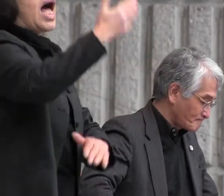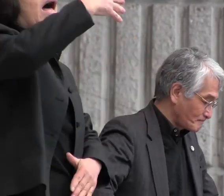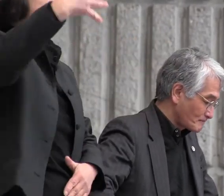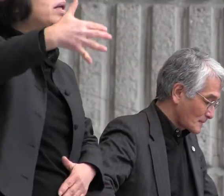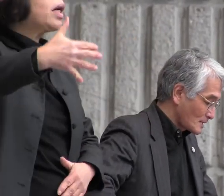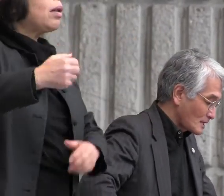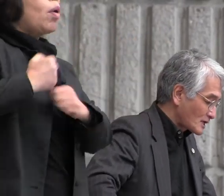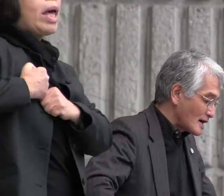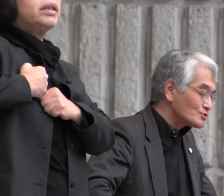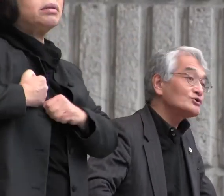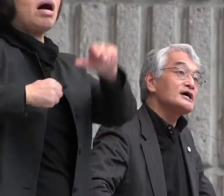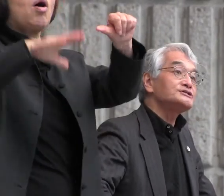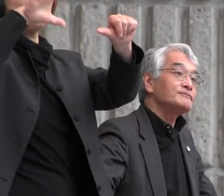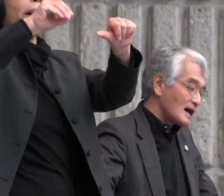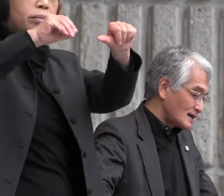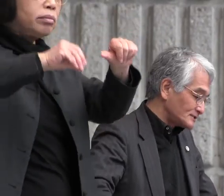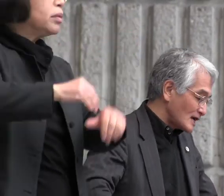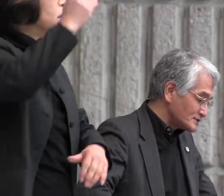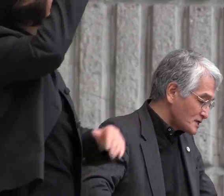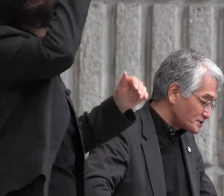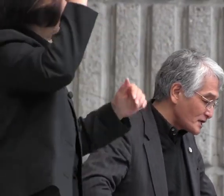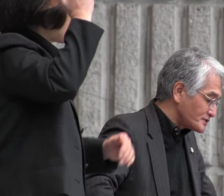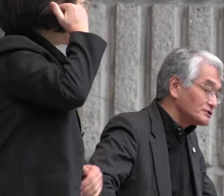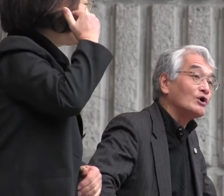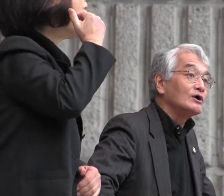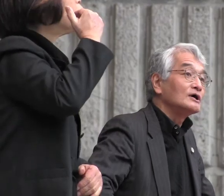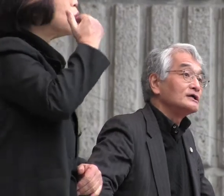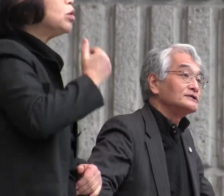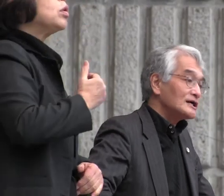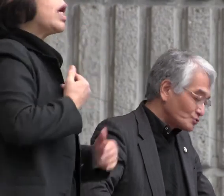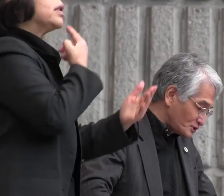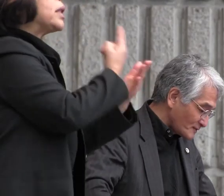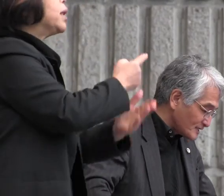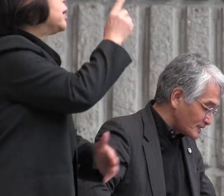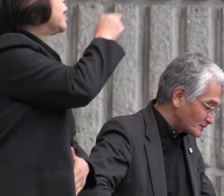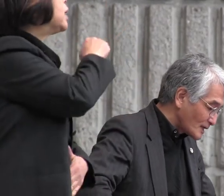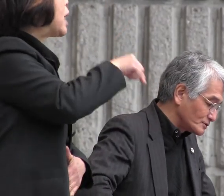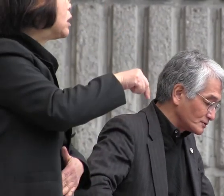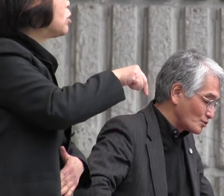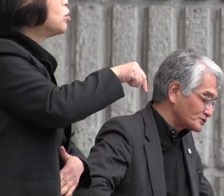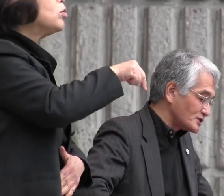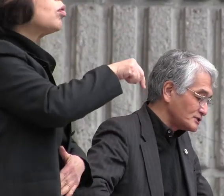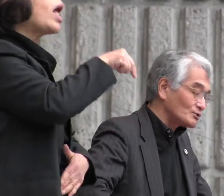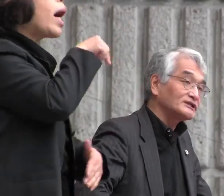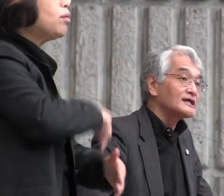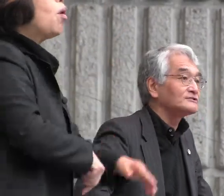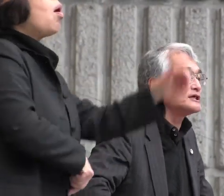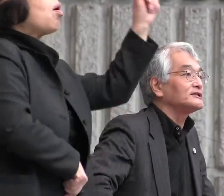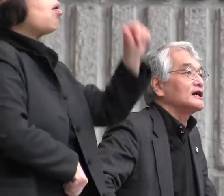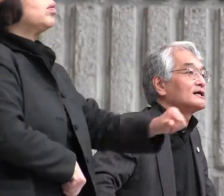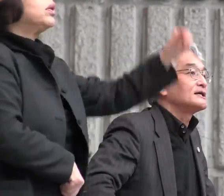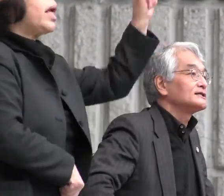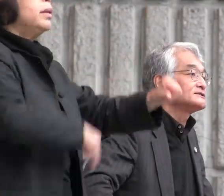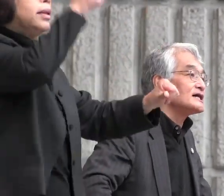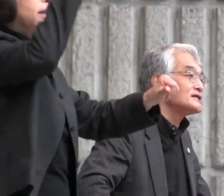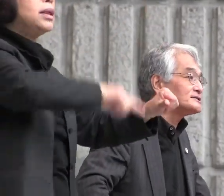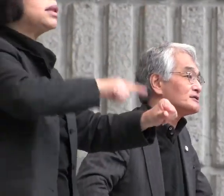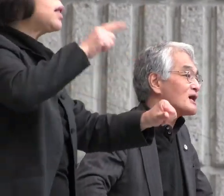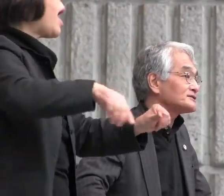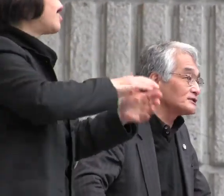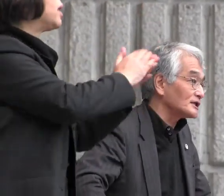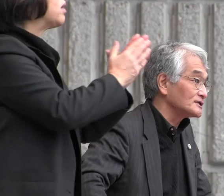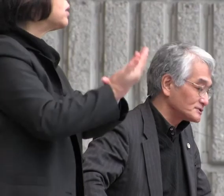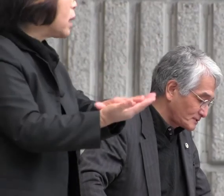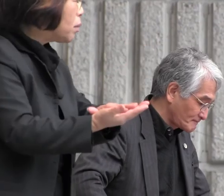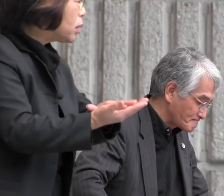万人、韓国兵士は参戦した兵士のなんと1割に当たる5000人の方が亡くなった。最前